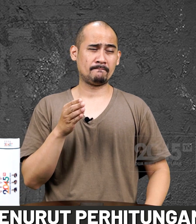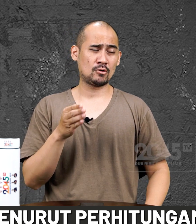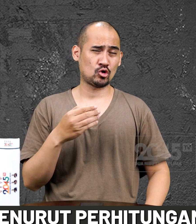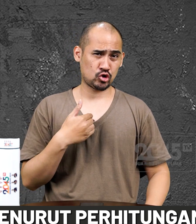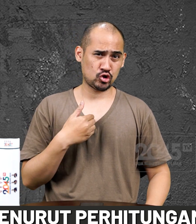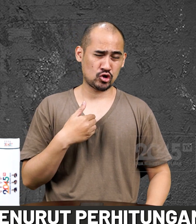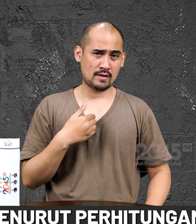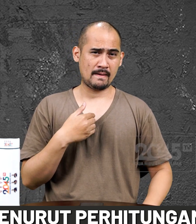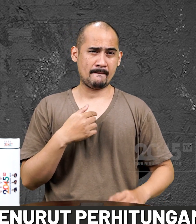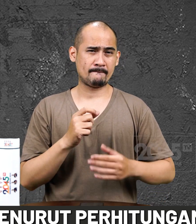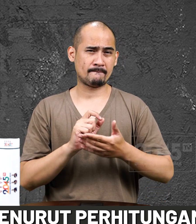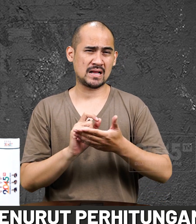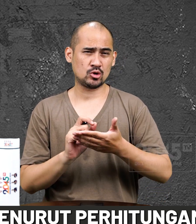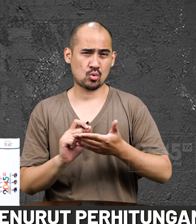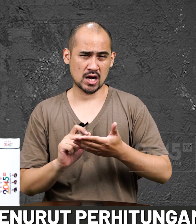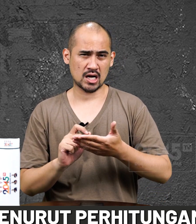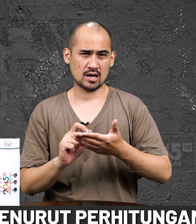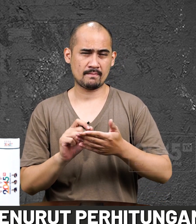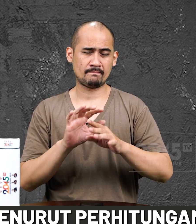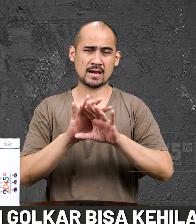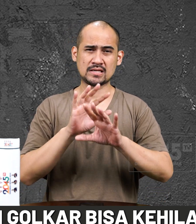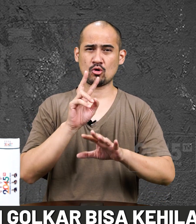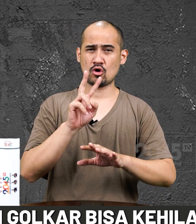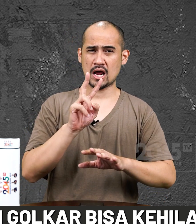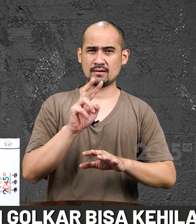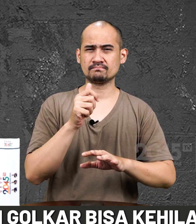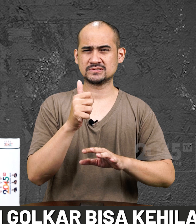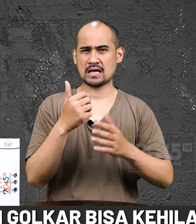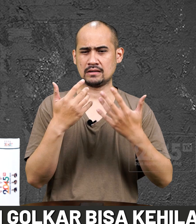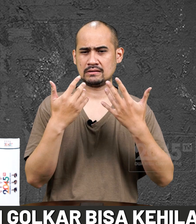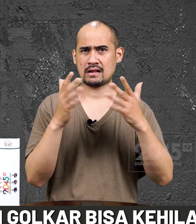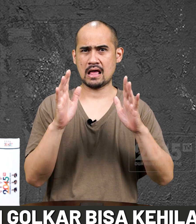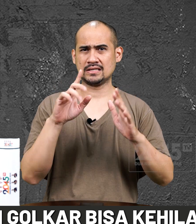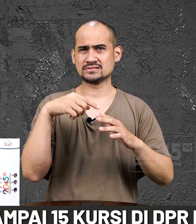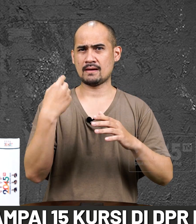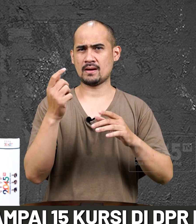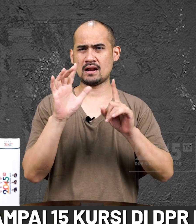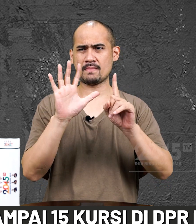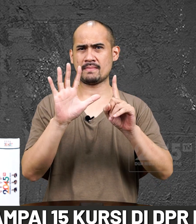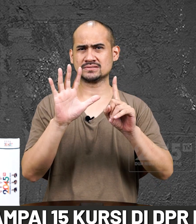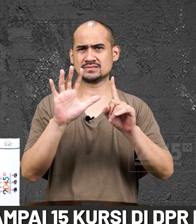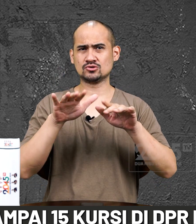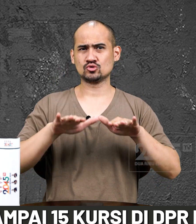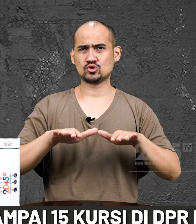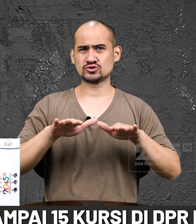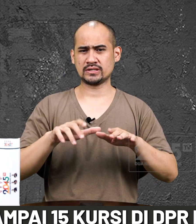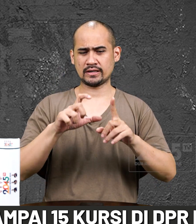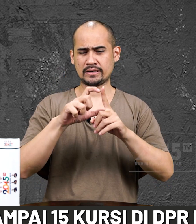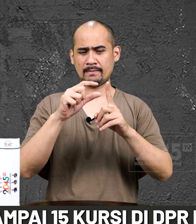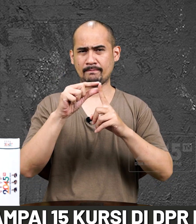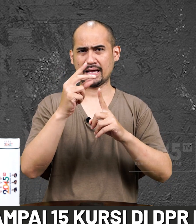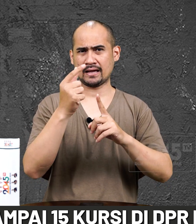Menurut perhitungan, Partai Golkar bisa kehilangan sampai 15 kursi di DPR RI.